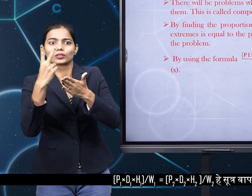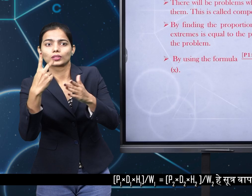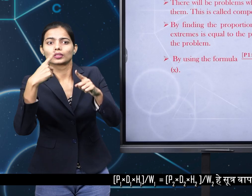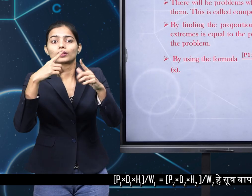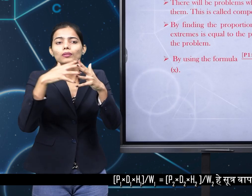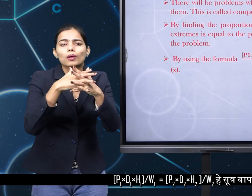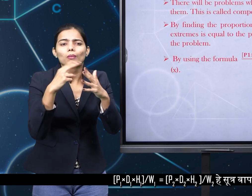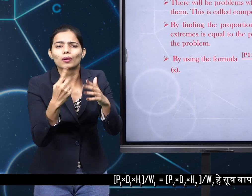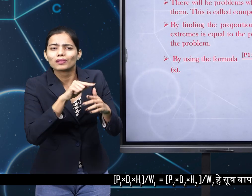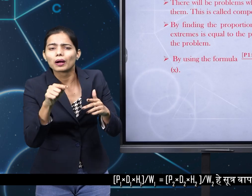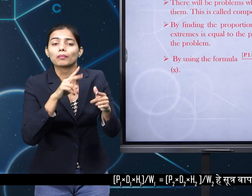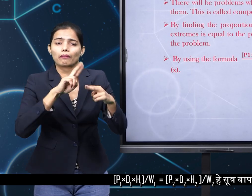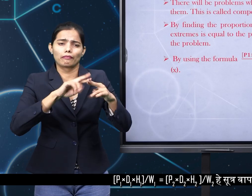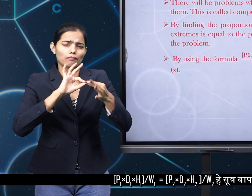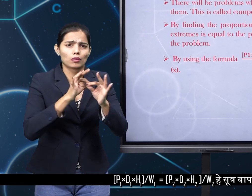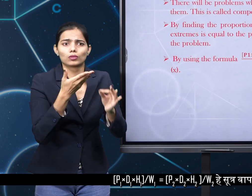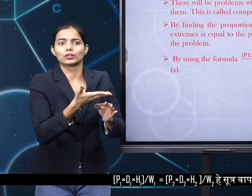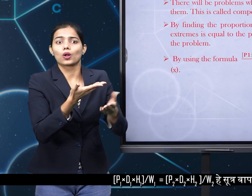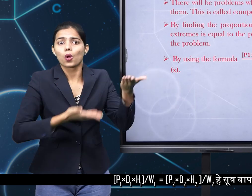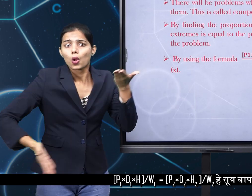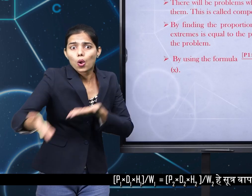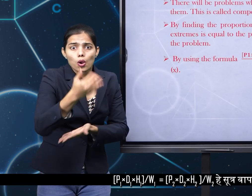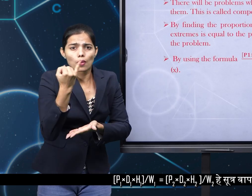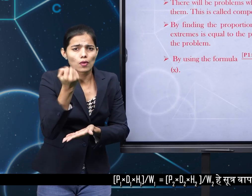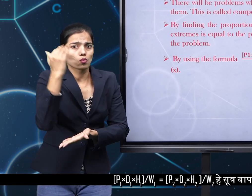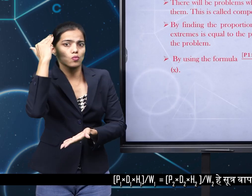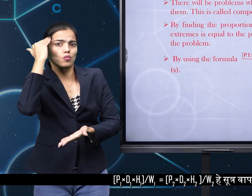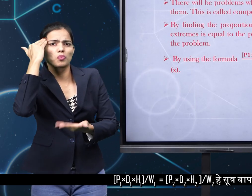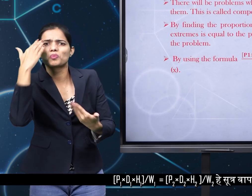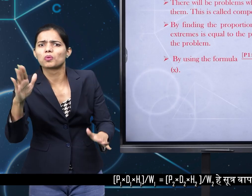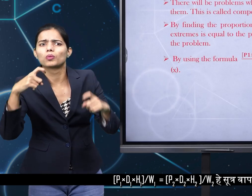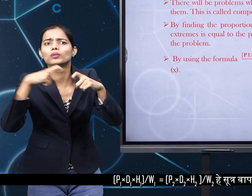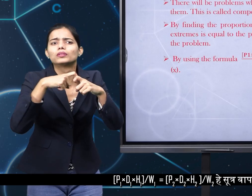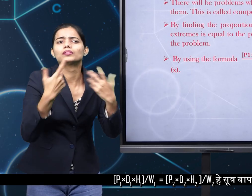सूत्र वापरून आपण अज्ञात x शोधू शकतो.